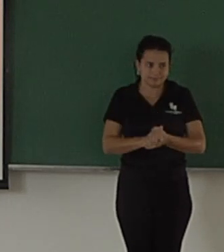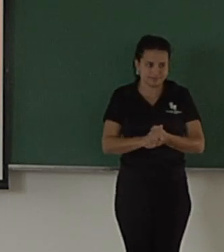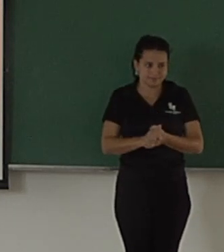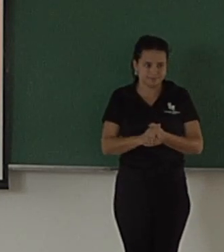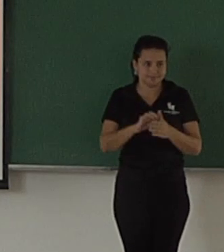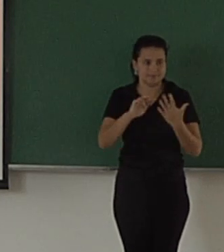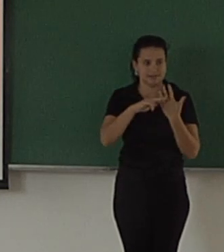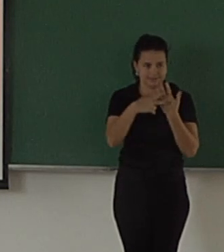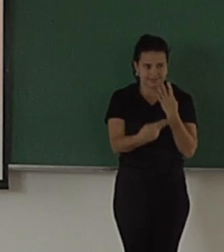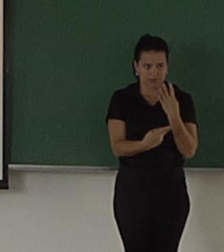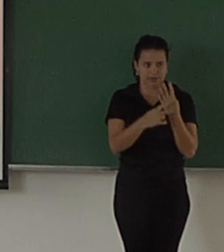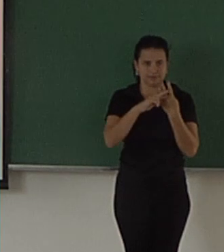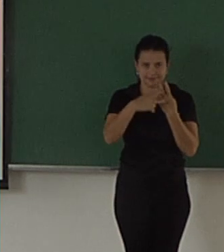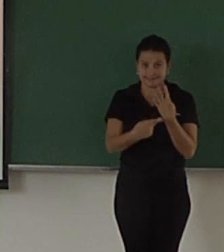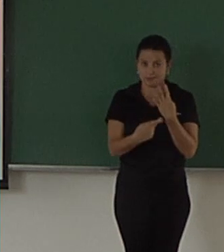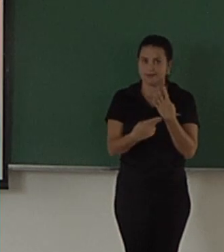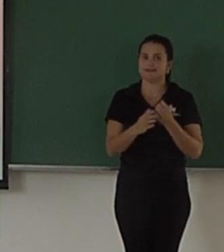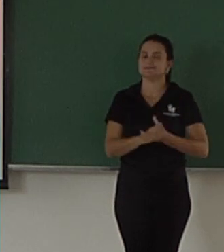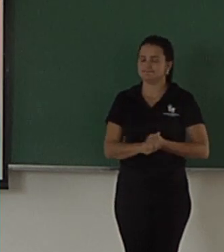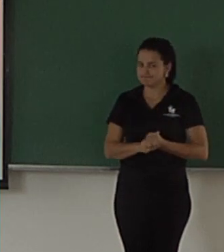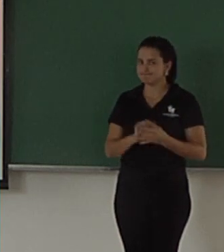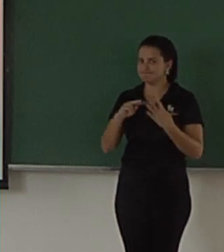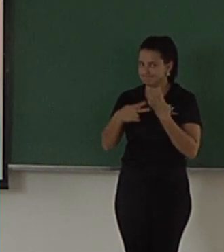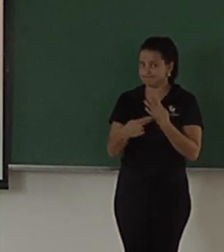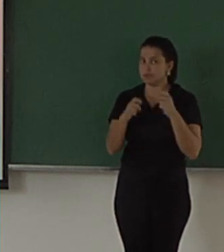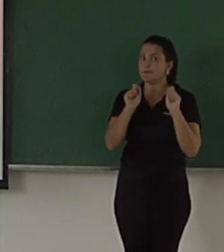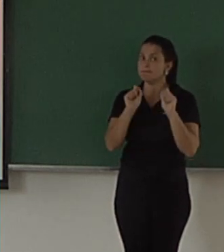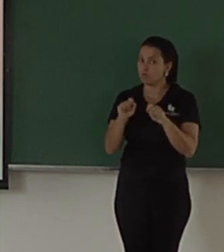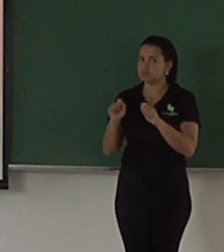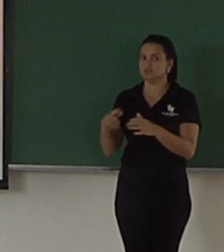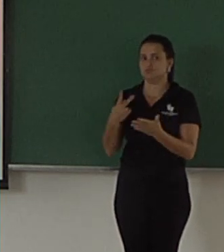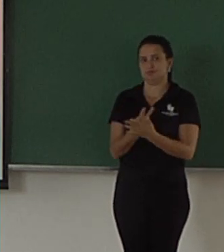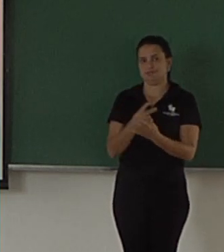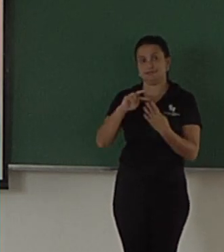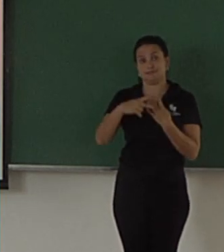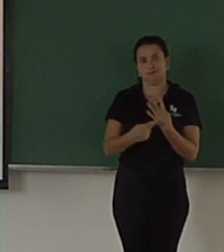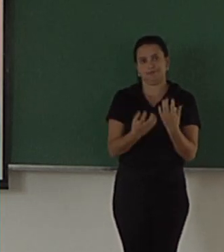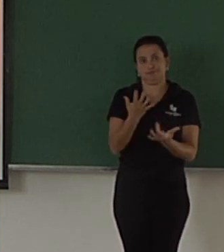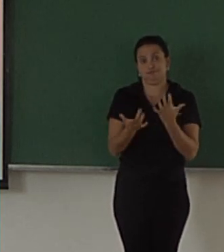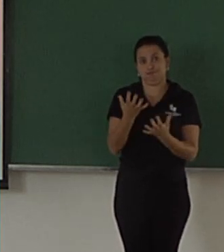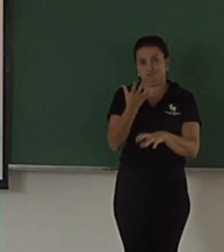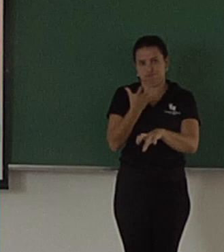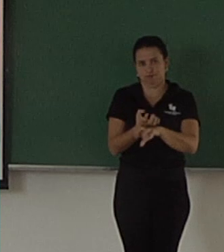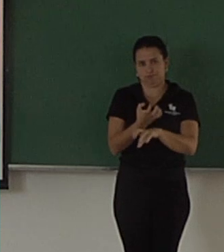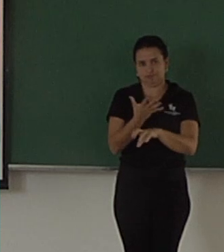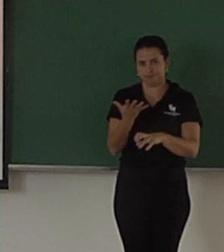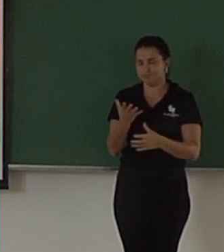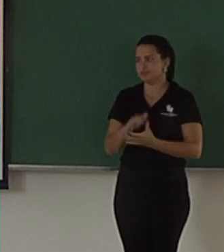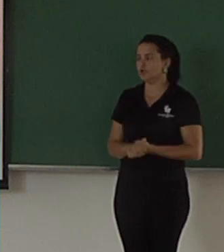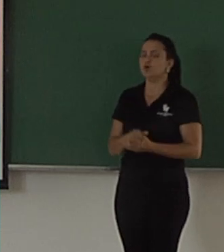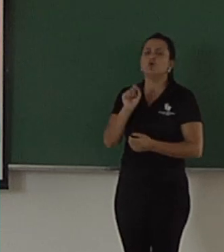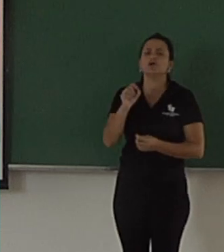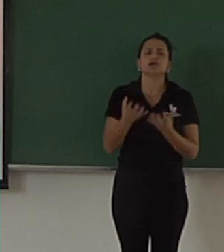ideia do que a queimadura pode trazer na vida de um indivíduo. Então, o que é a queimadura? Quando a gente